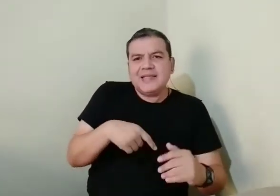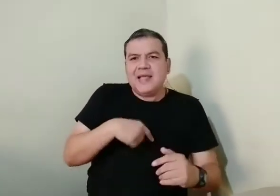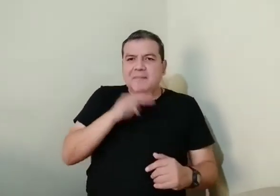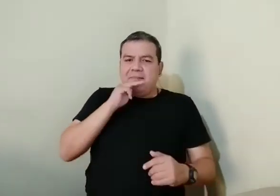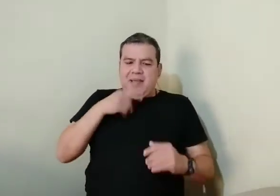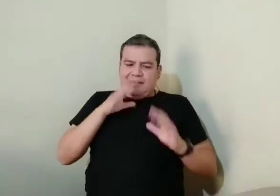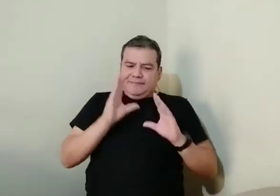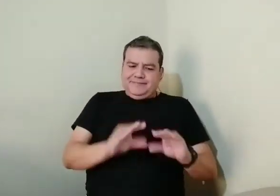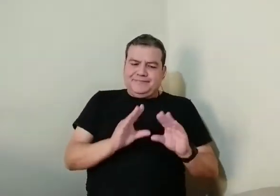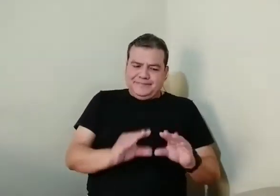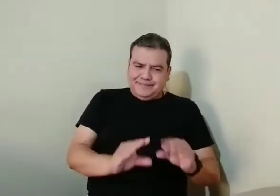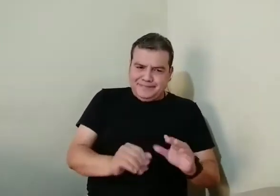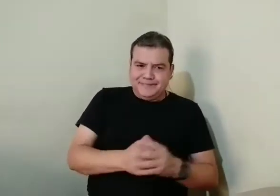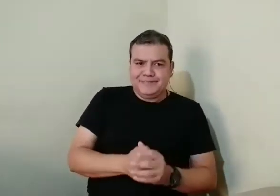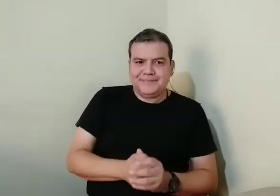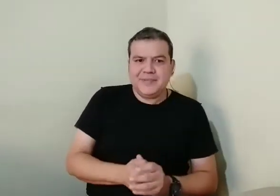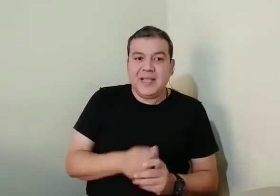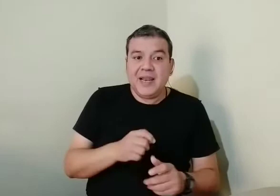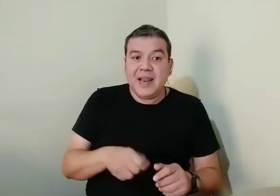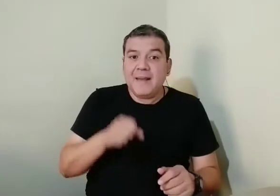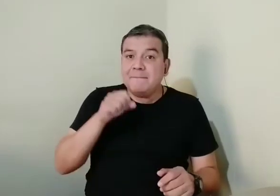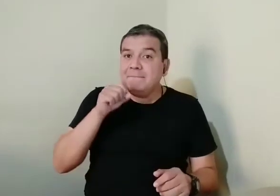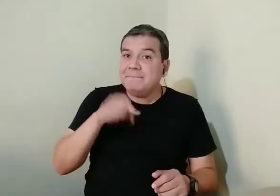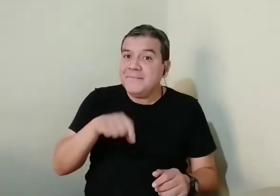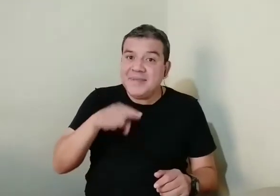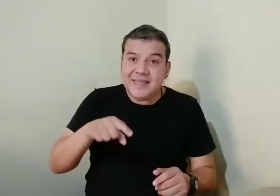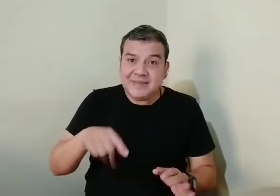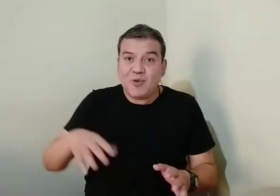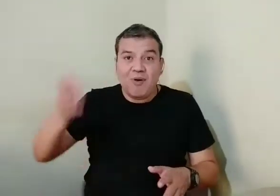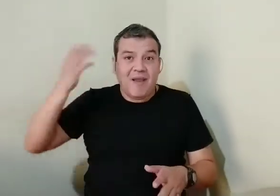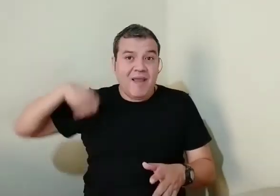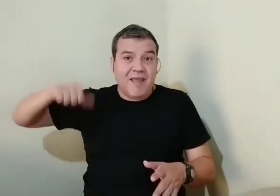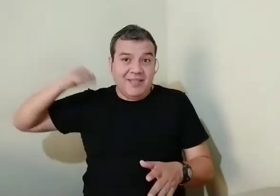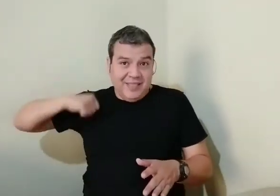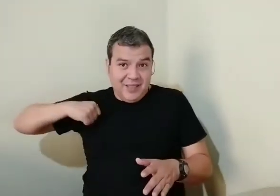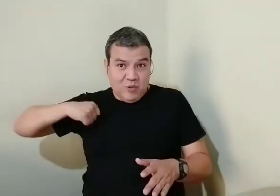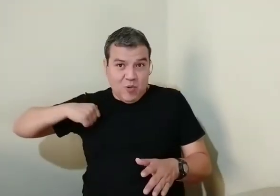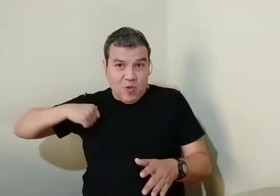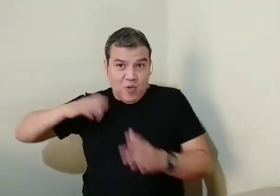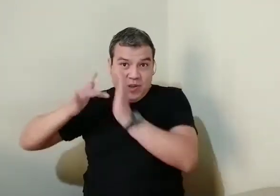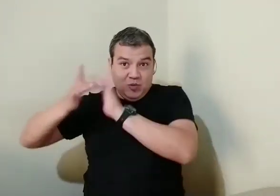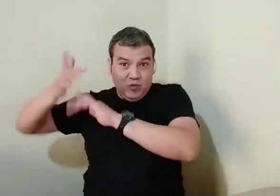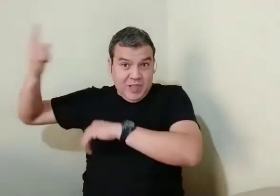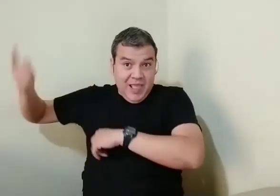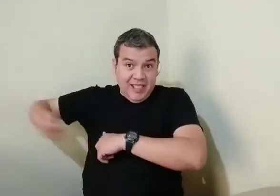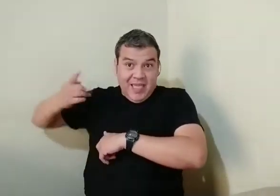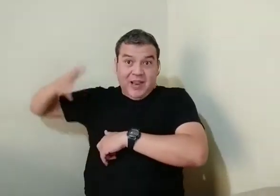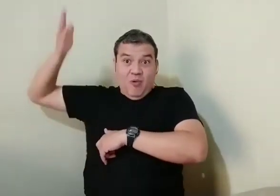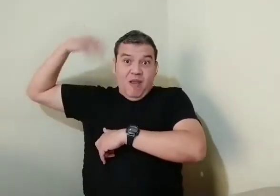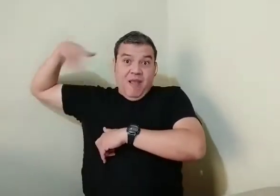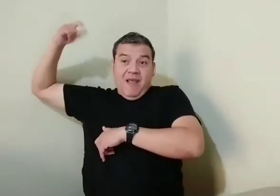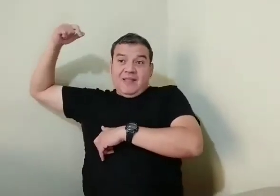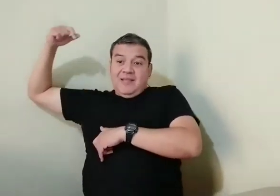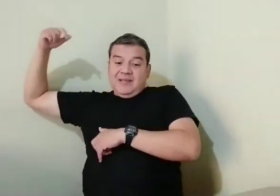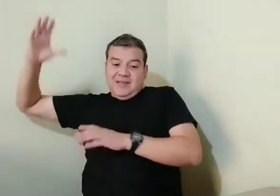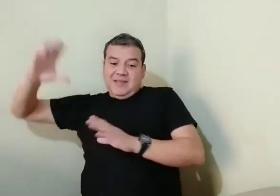Moisés le fueron enseñadas sobre las rodillas de su madre. Y al pasar de la niñez